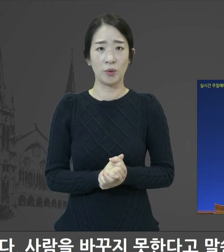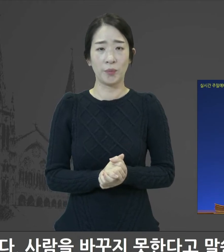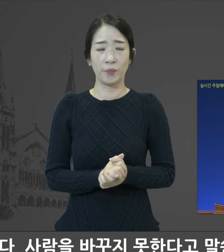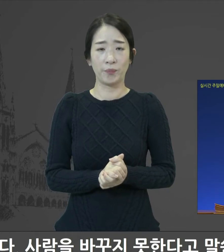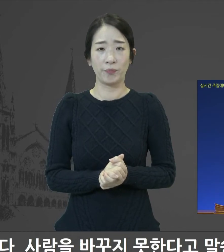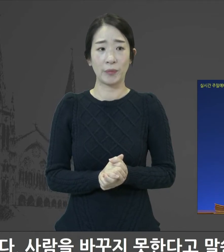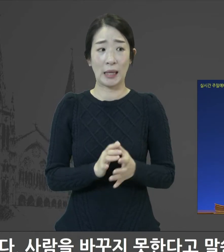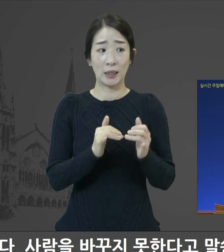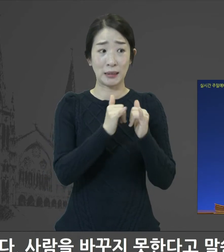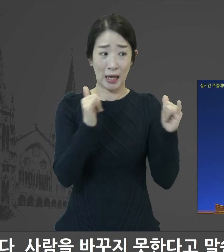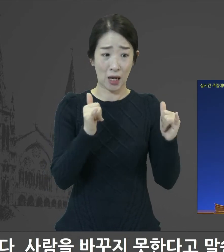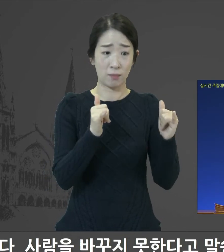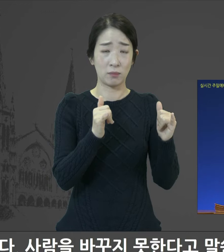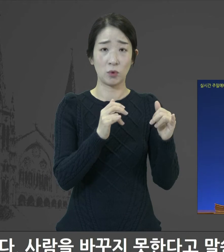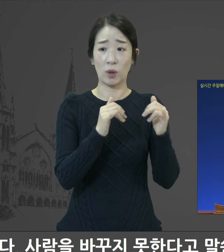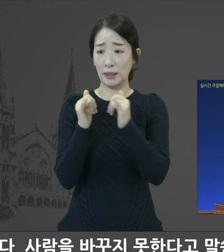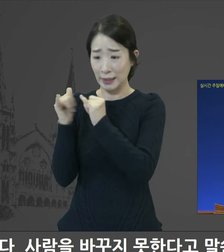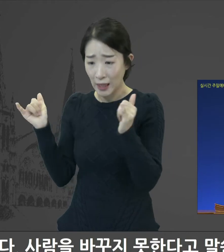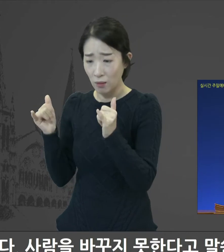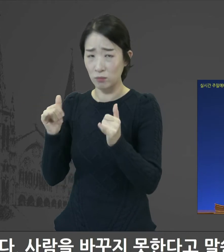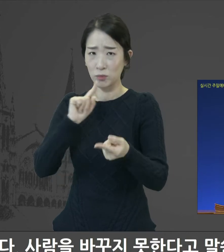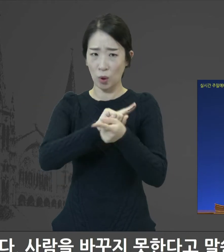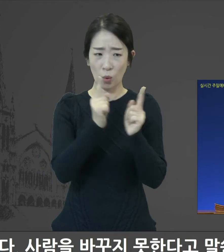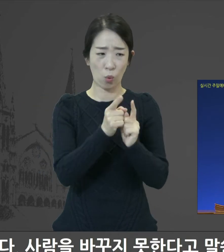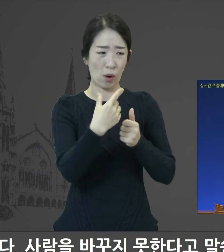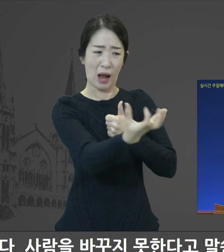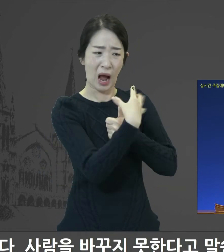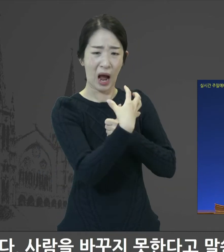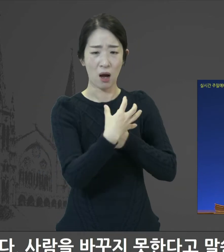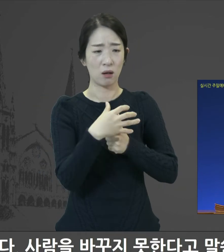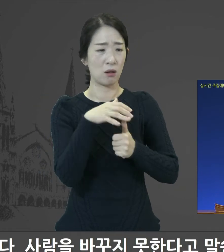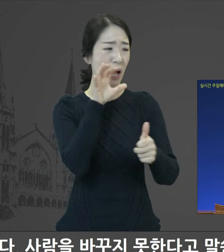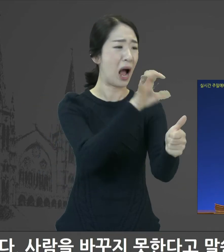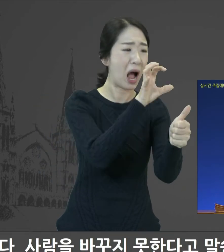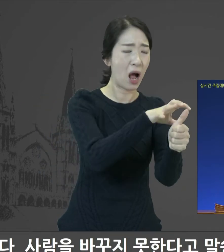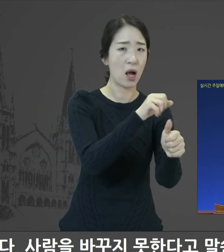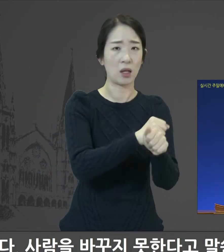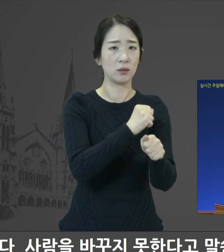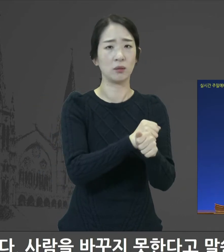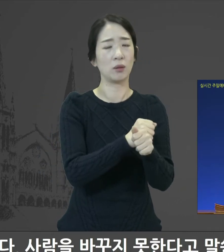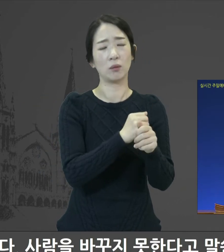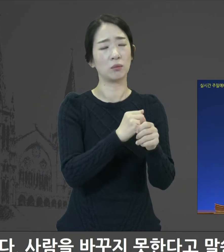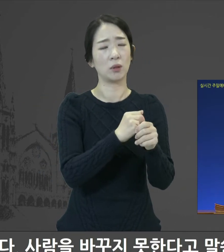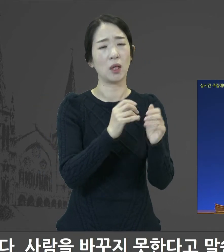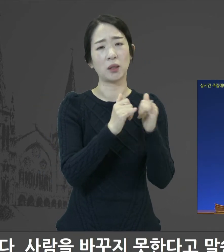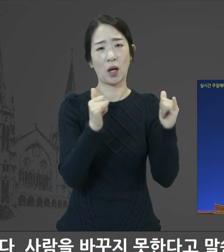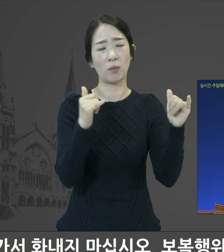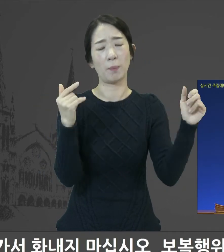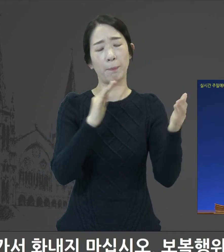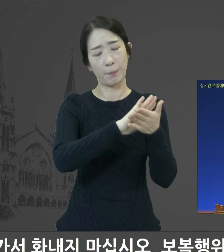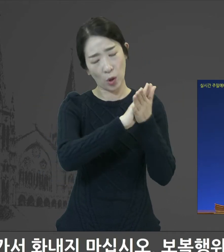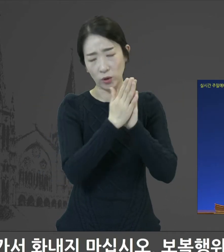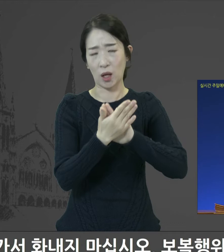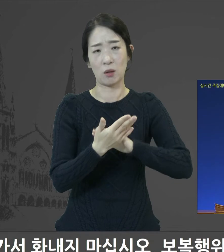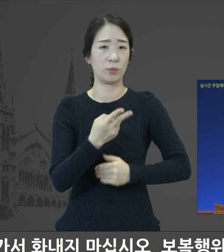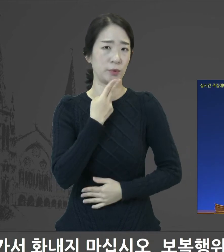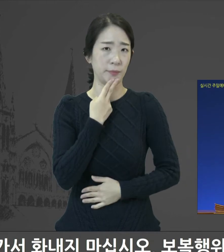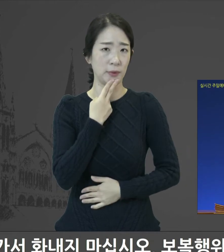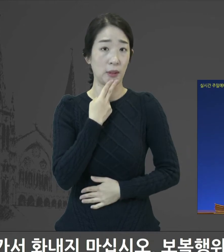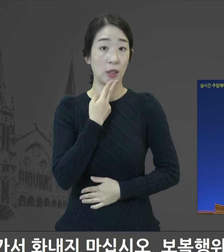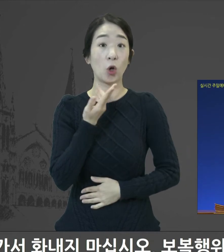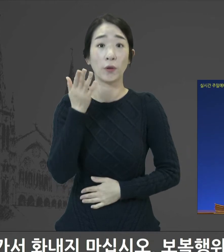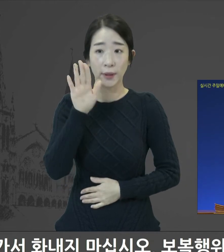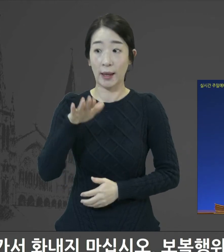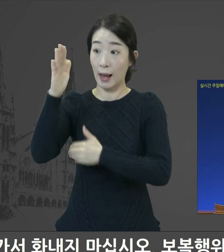사람의 책망은 겉으로는 그걸 받는 것 같지만 사람을 진짜 변화시키지 않습니다. 하나님의 책망이